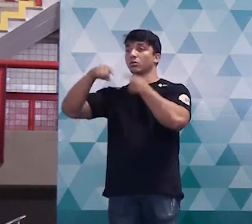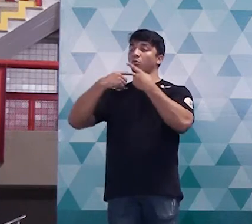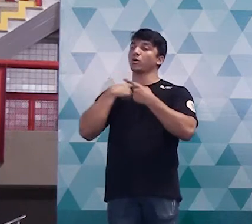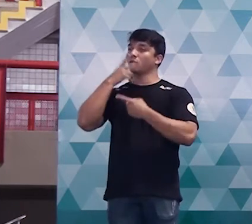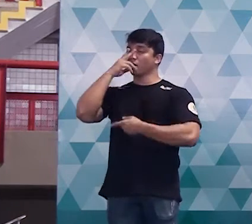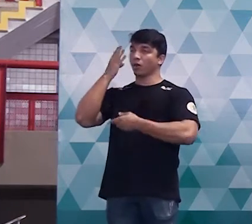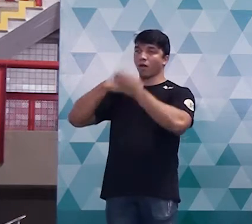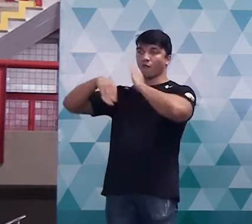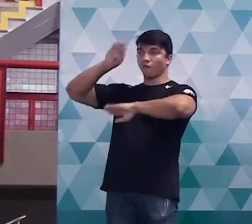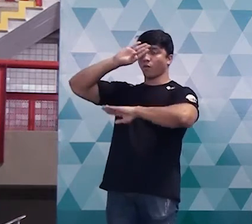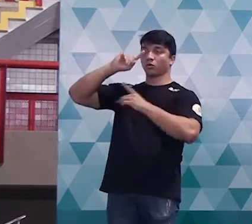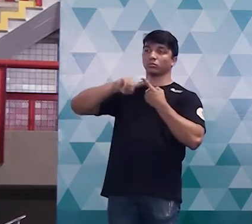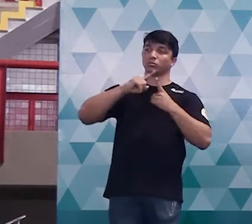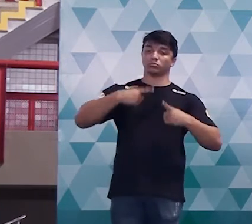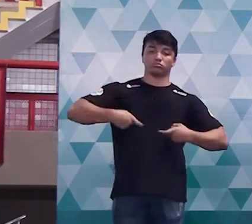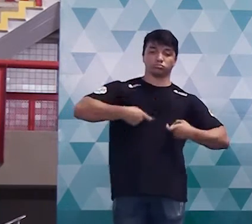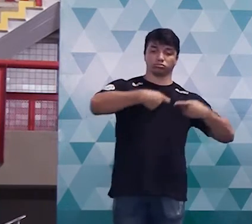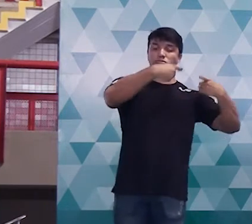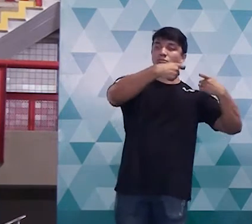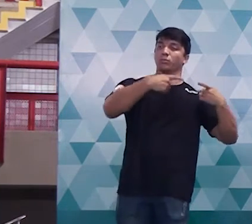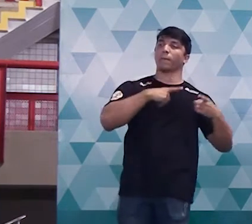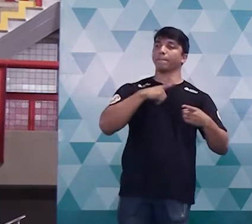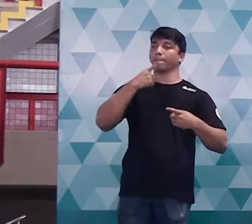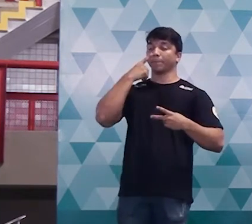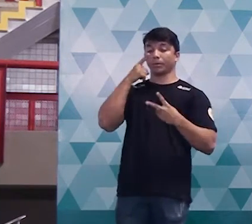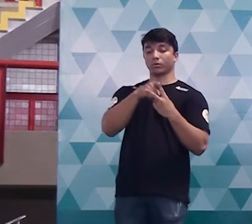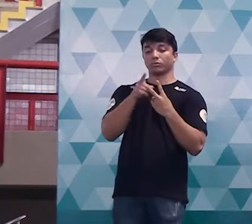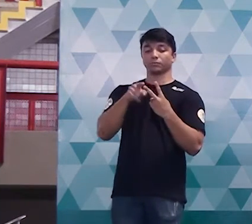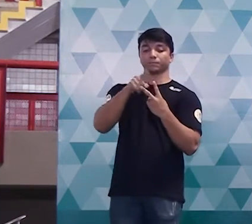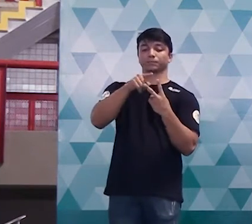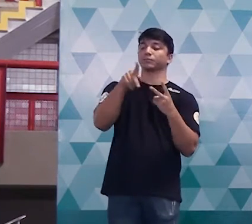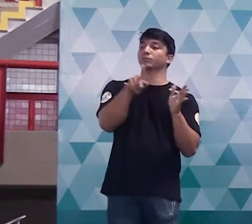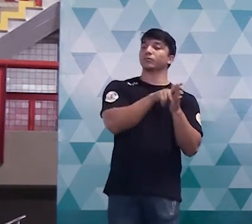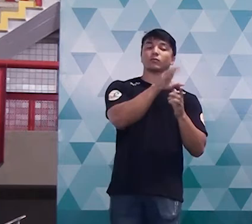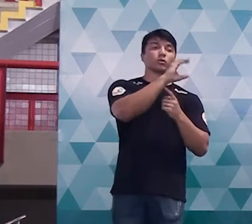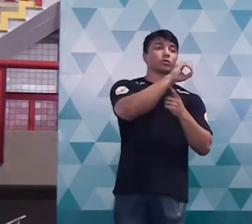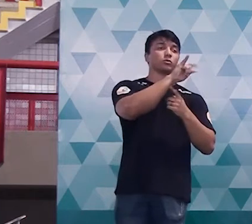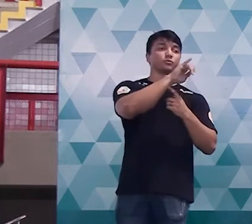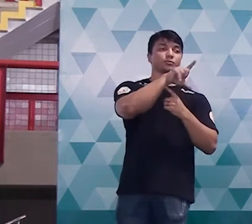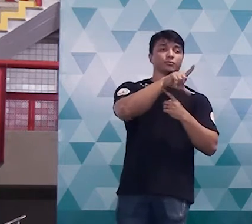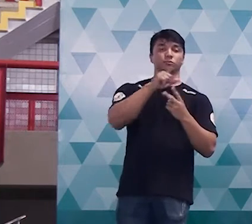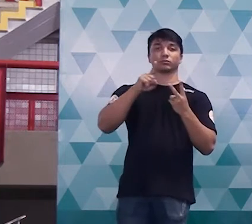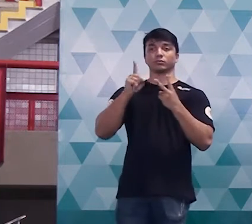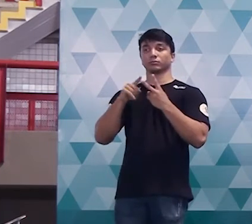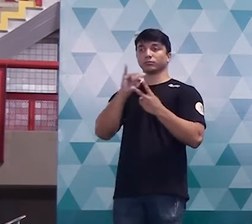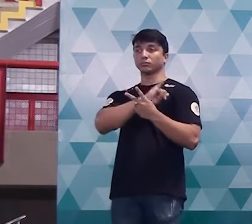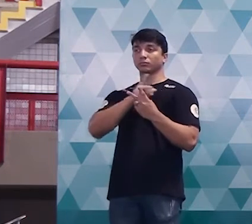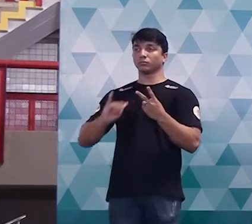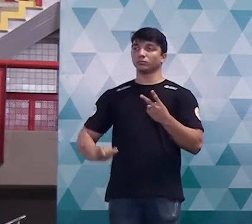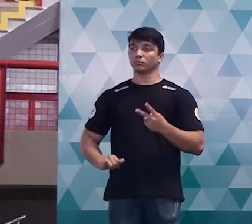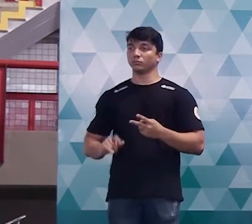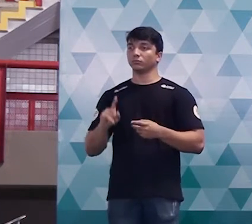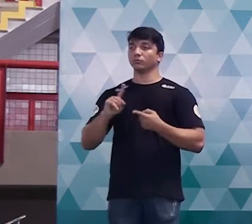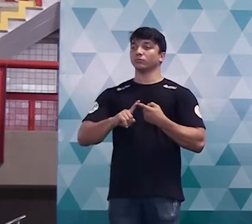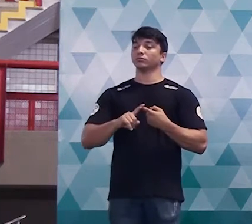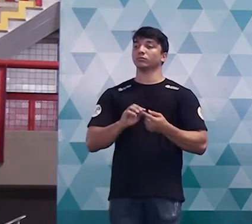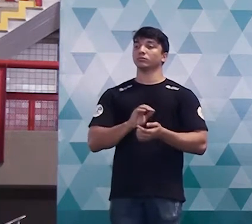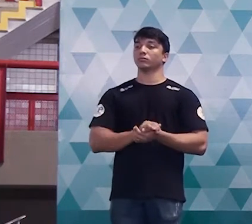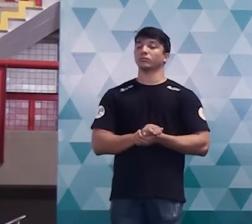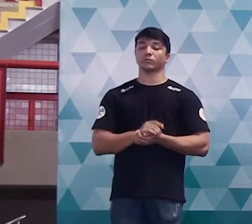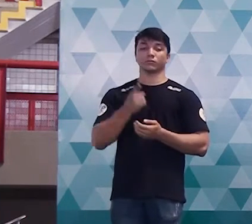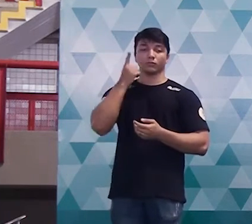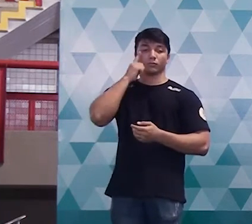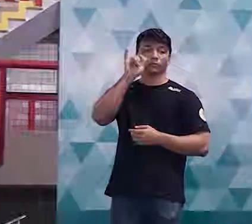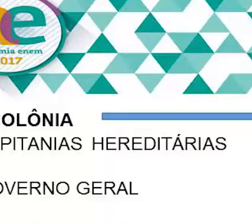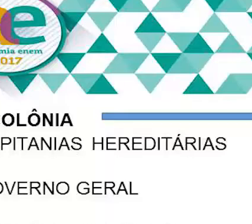então no decorrer dos dois períodos, período colonial e durante o Império. Aí lá embaixo, ó, você está vendo